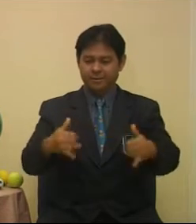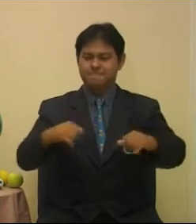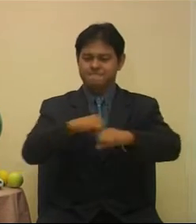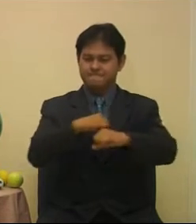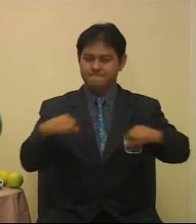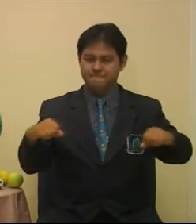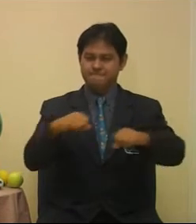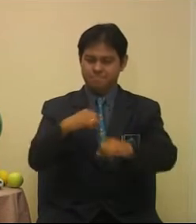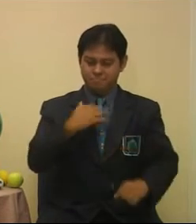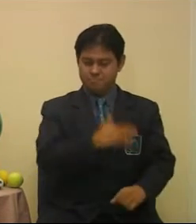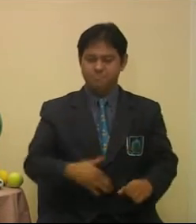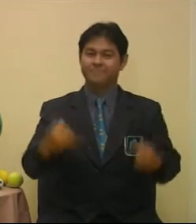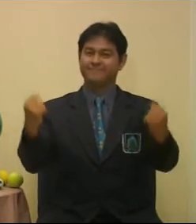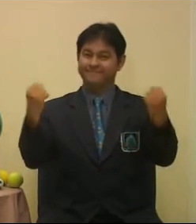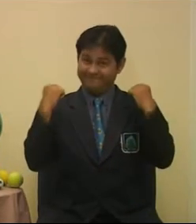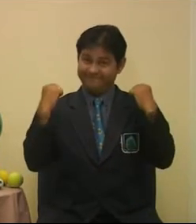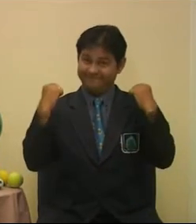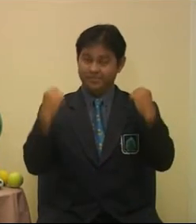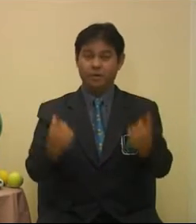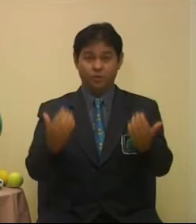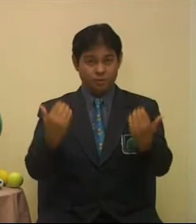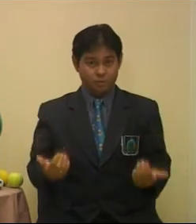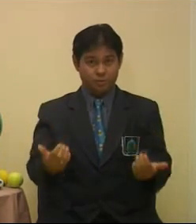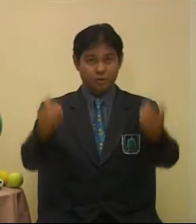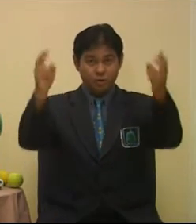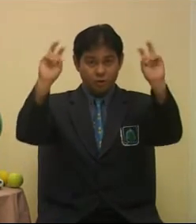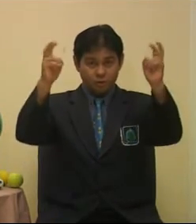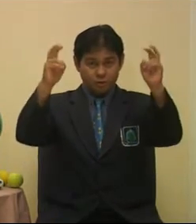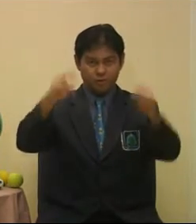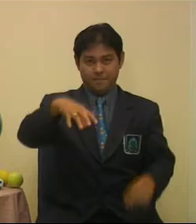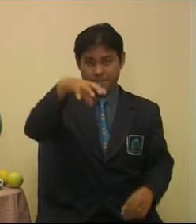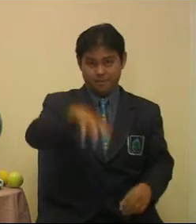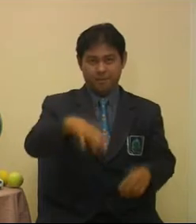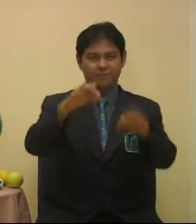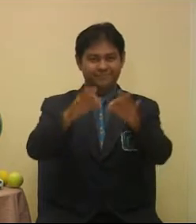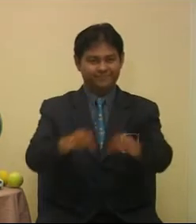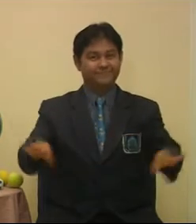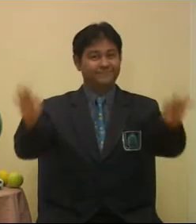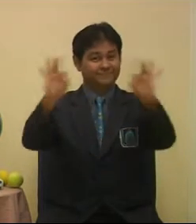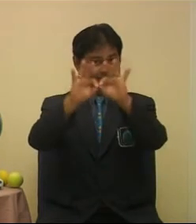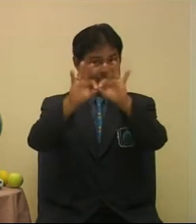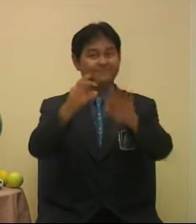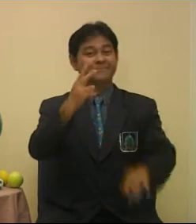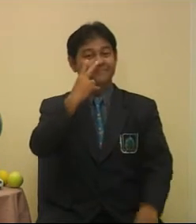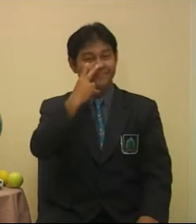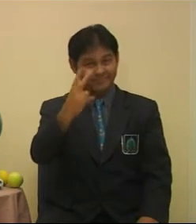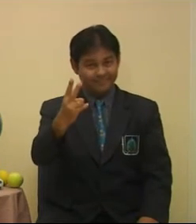กีฬาเพื่อให้สุขภาพร่างกายแข็งแรงนะครับตอนนี้ขอเชิญชมคำศัพท์ภาษามือหมวดสถานที่สำคัญกันเลยครับ